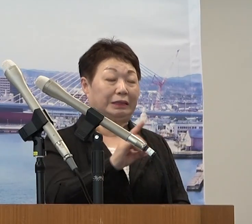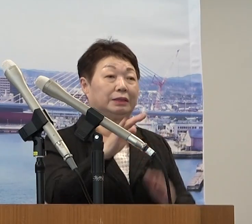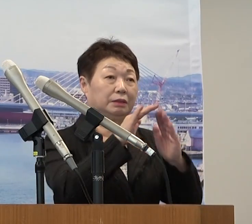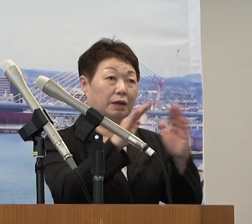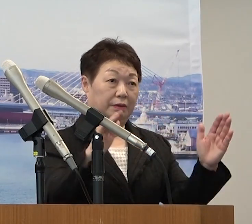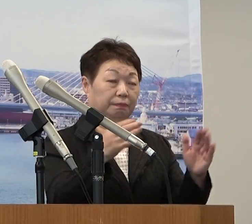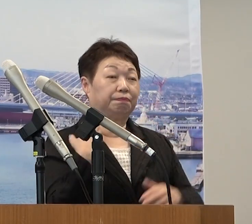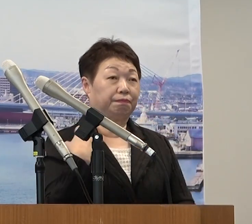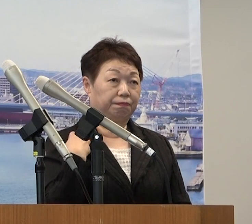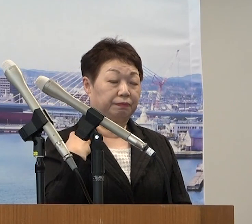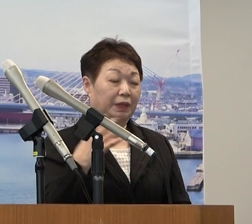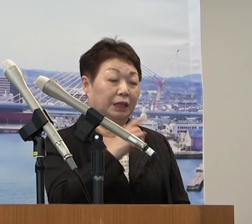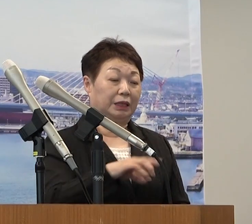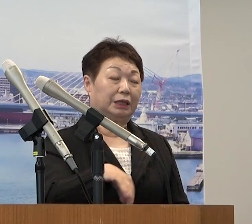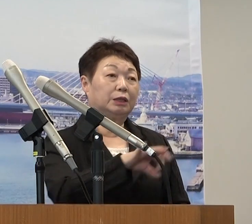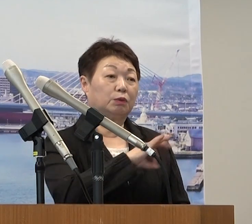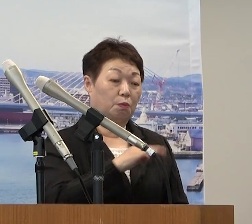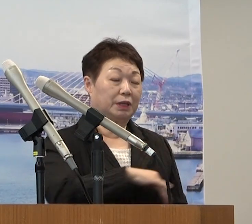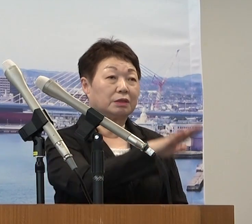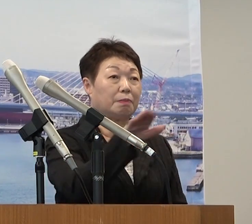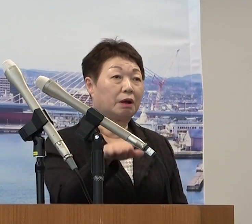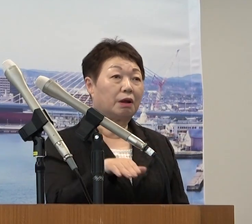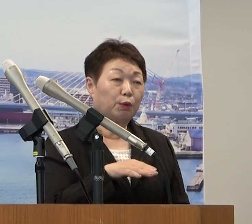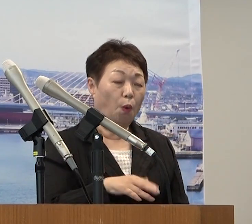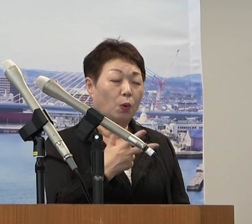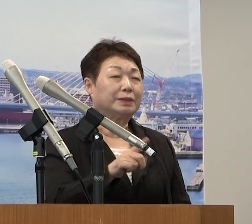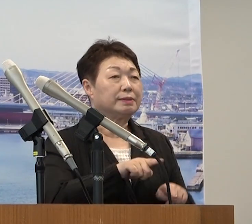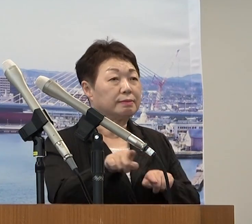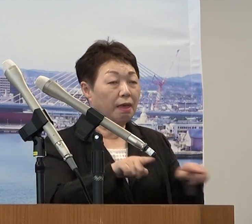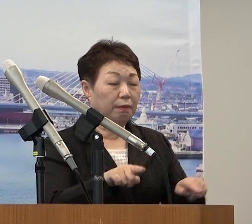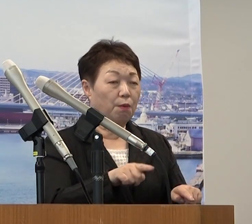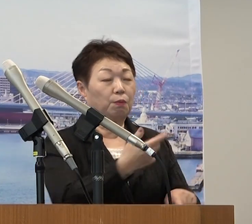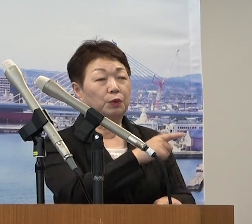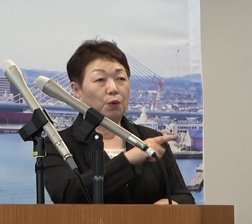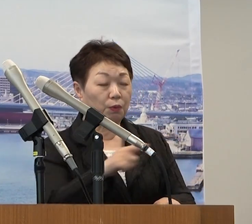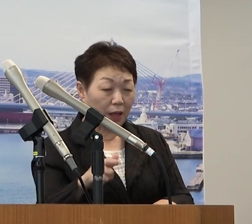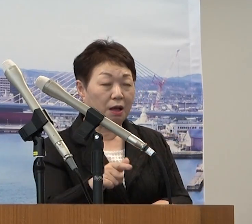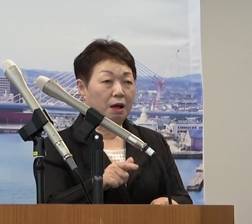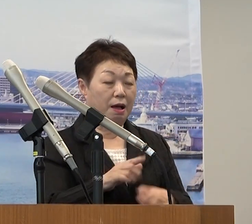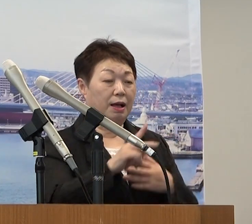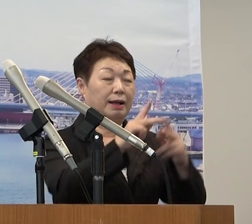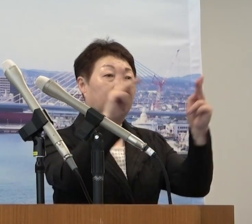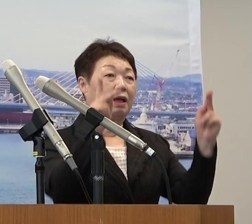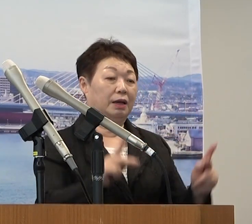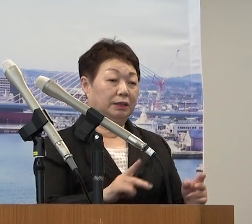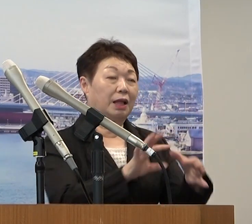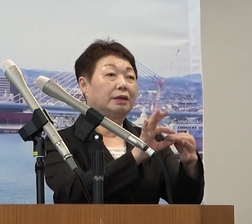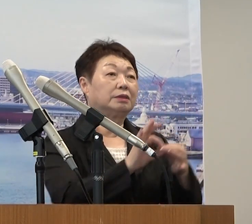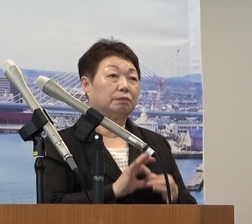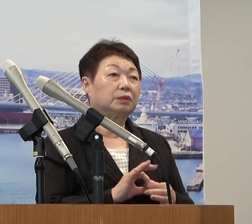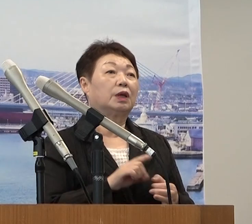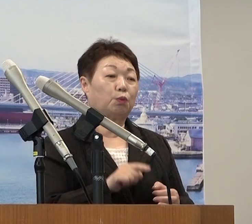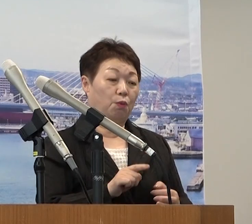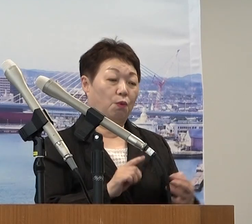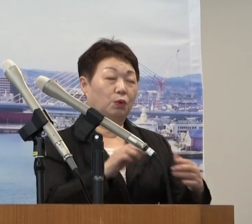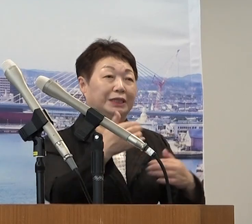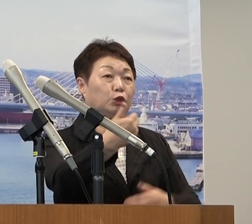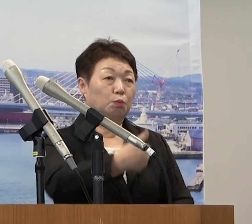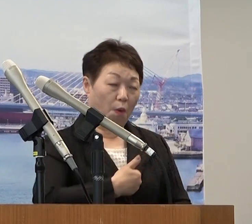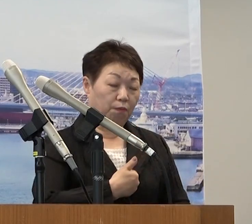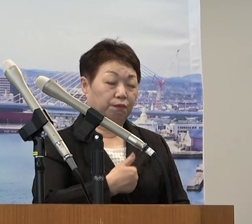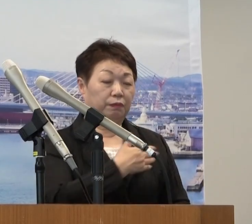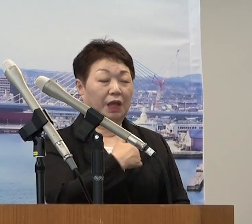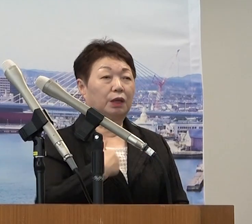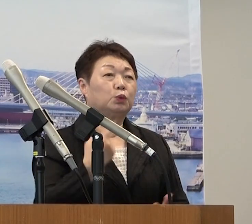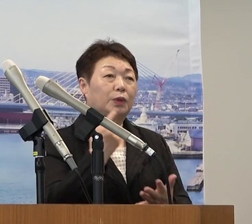たが、議員の皆様からの市政各班にわたるさまざまな課題に関するご質問に対し、でき